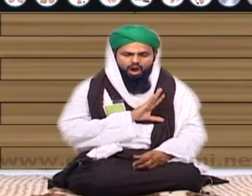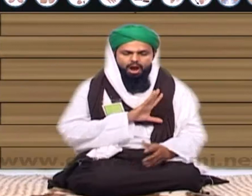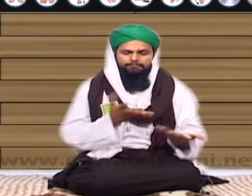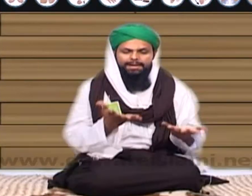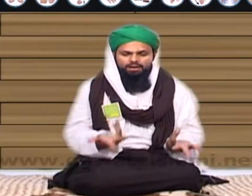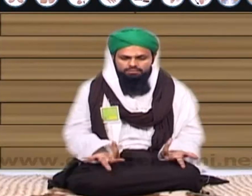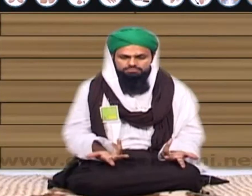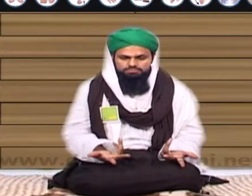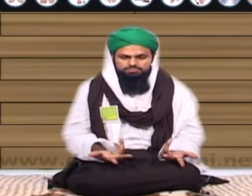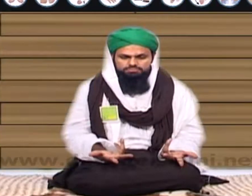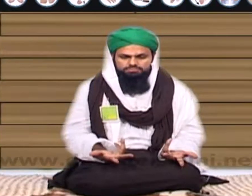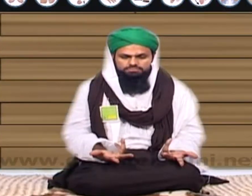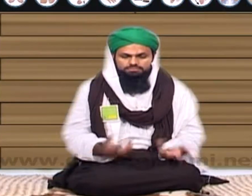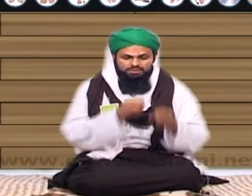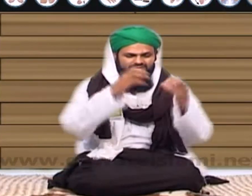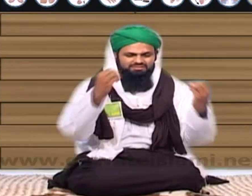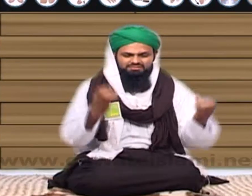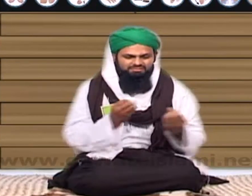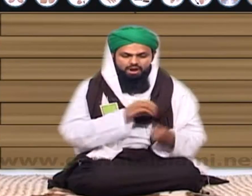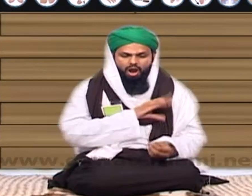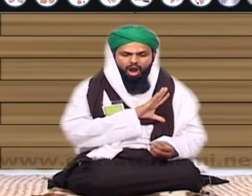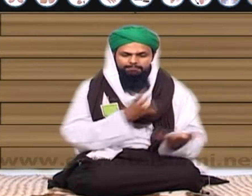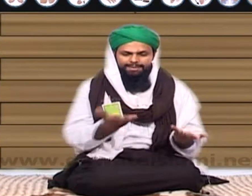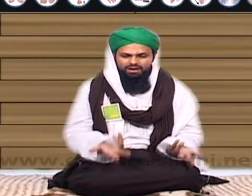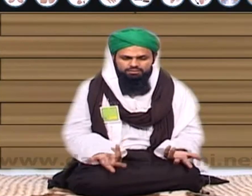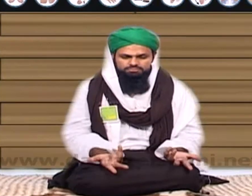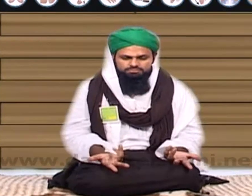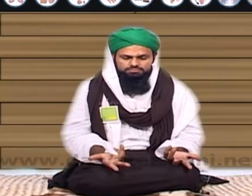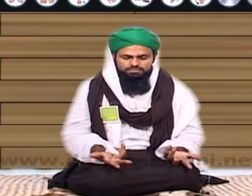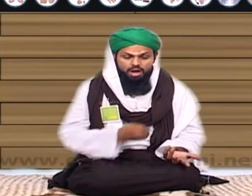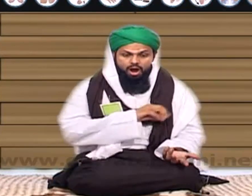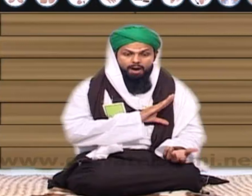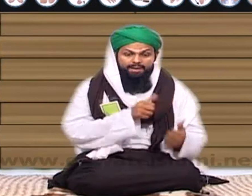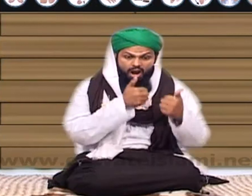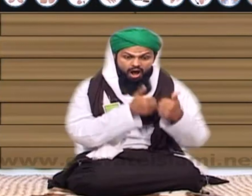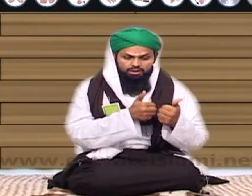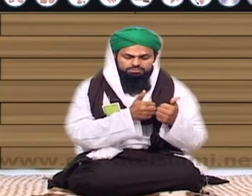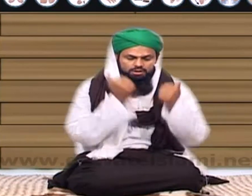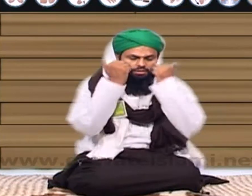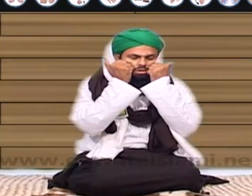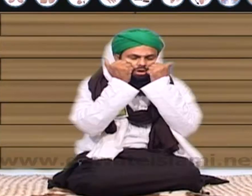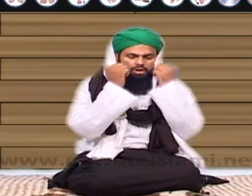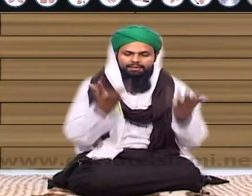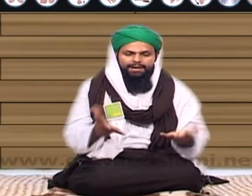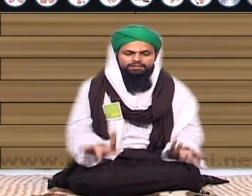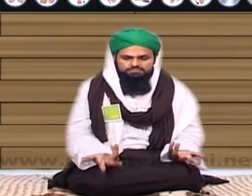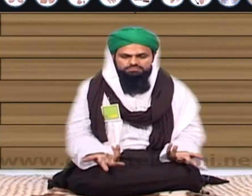حسن عمل کی بجلی نہ ہوئی ہمارے پاس، حسن عمل کی لائٹ ہمارے ساتھ نہ ہوئی، حسن عمل کی